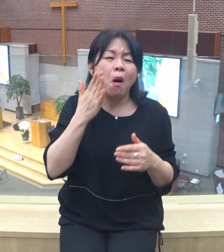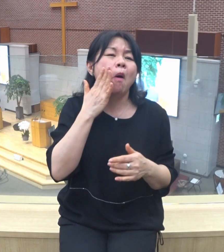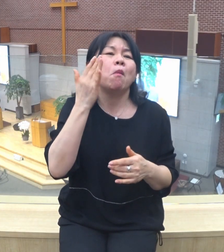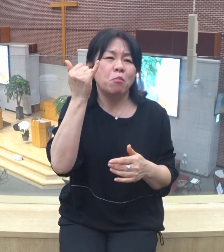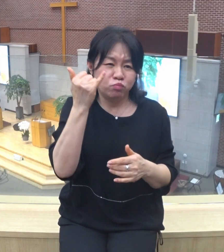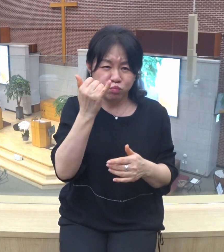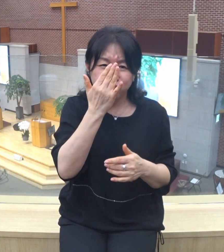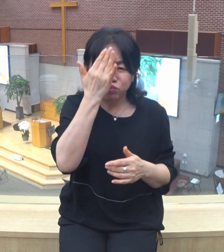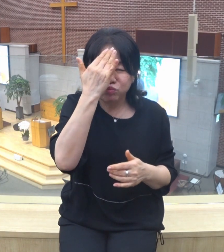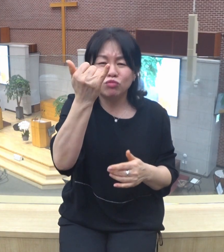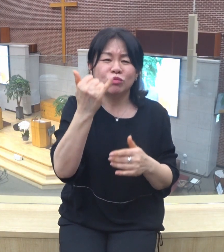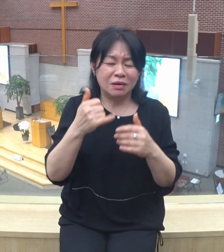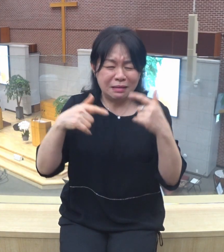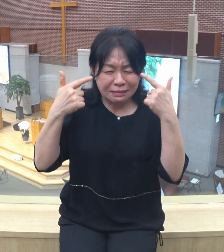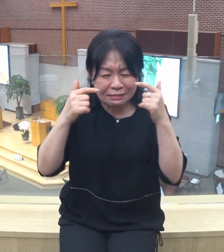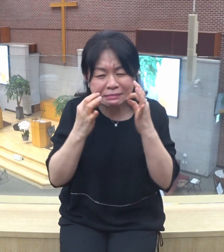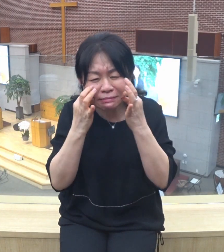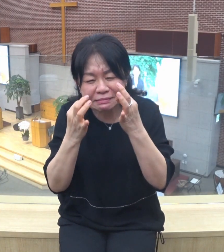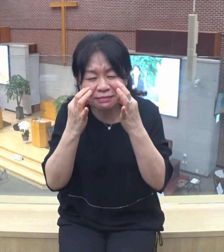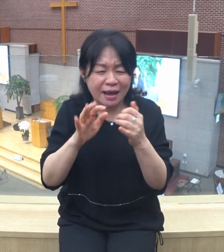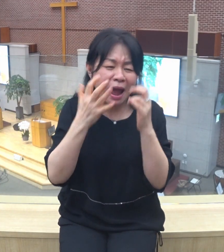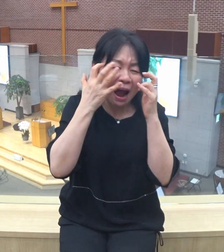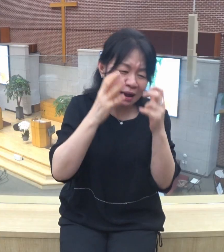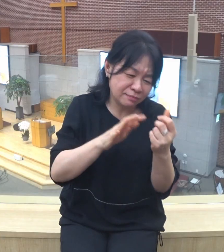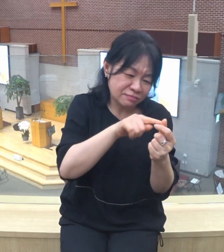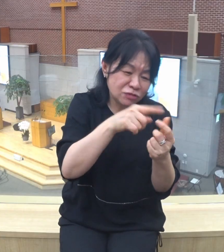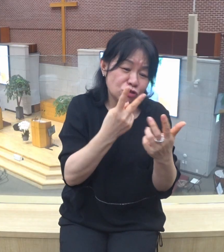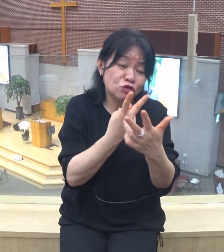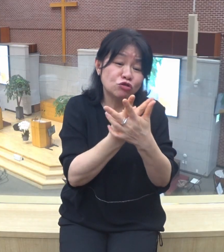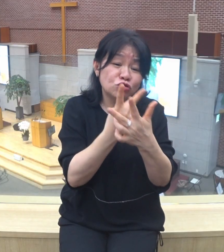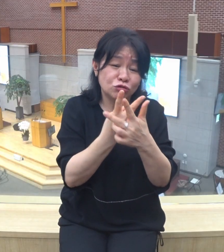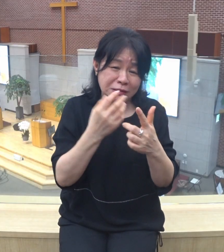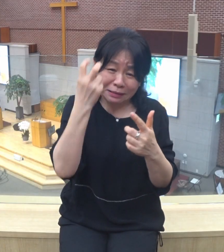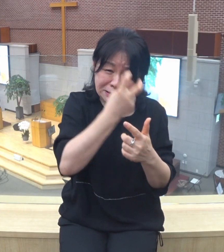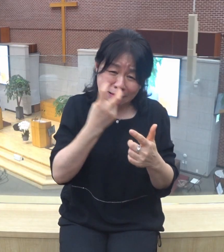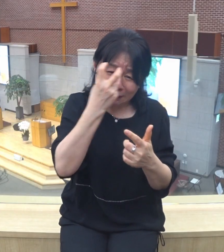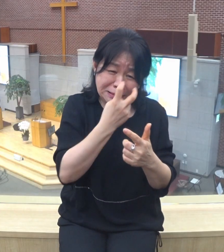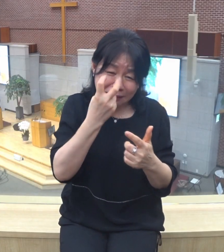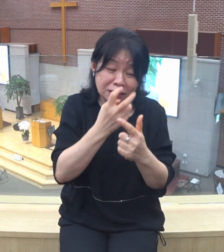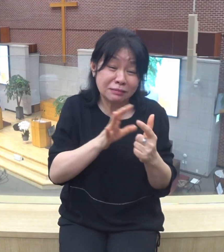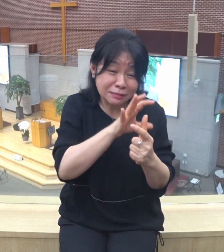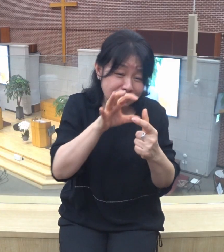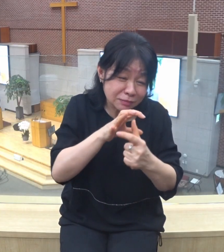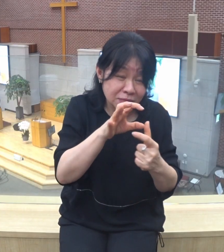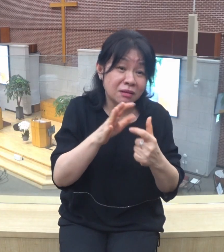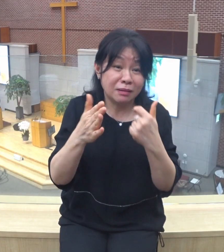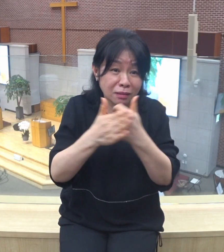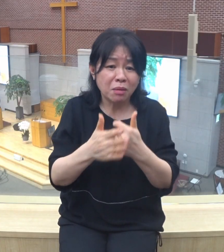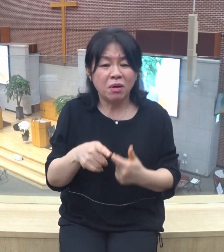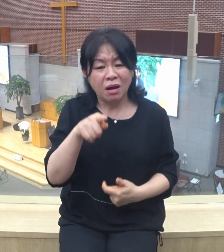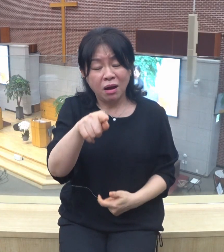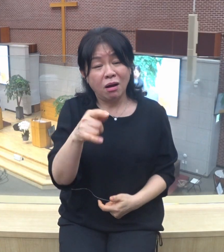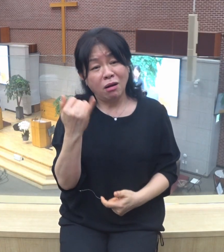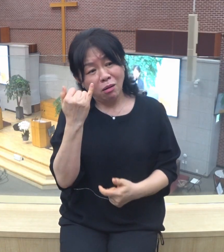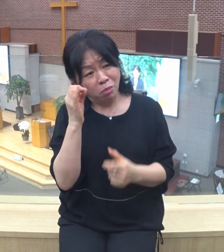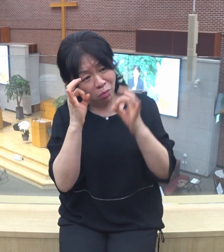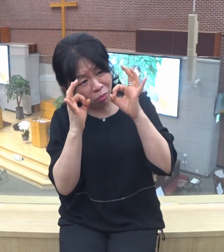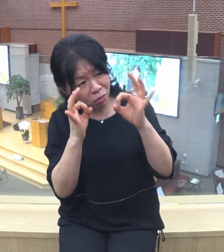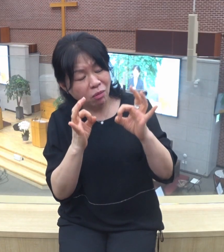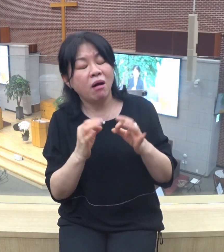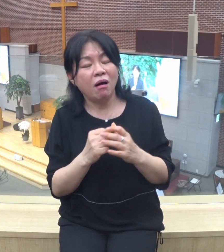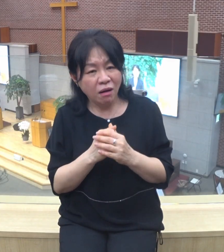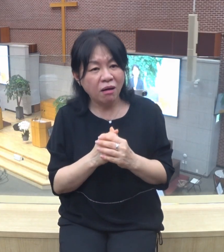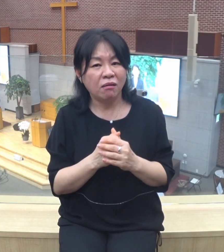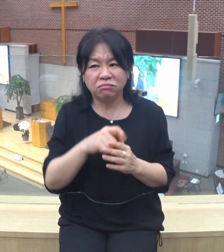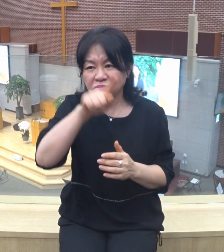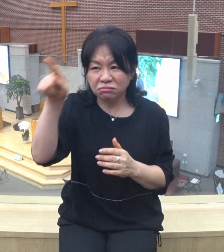사랑합니다. 그 언니가 너무 사랑의 눈으로 자녀들을 보기 때문에 그 언니의 옆에 있으면요 덩달아 그